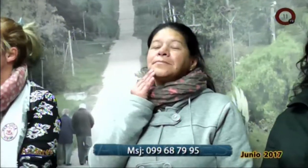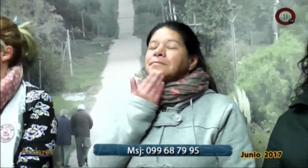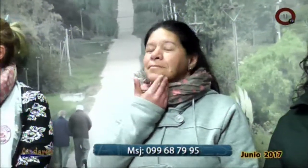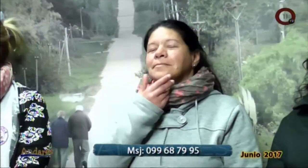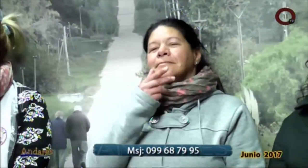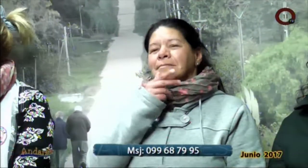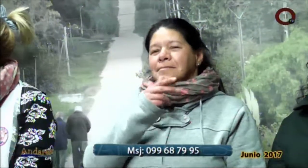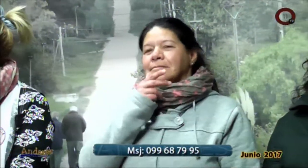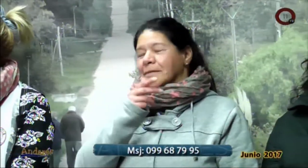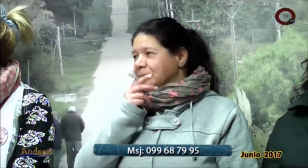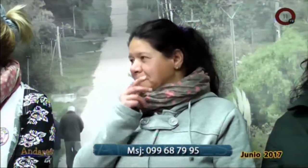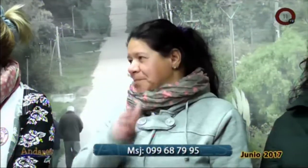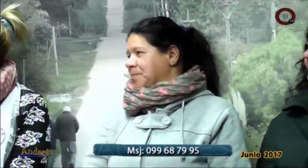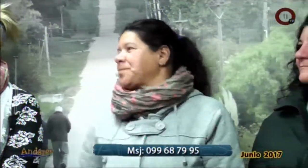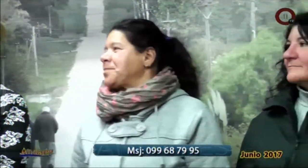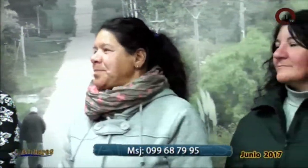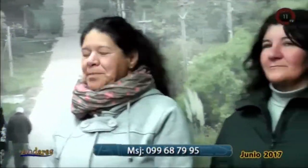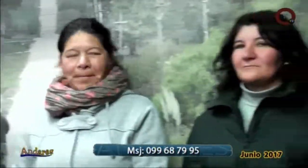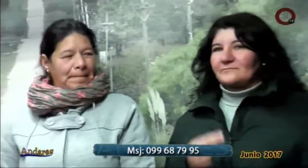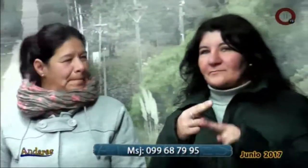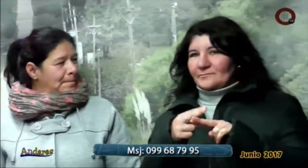Mi nombre es Cecilia Y mi seña Es esa